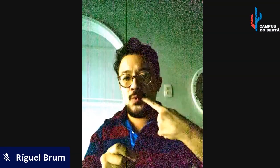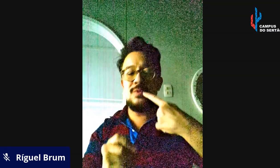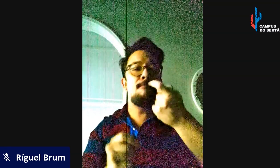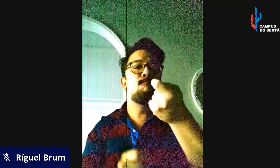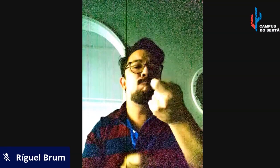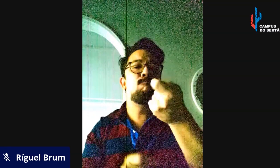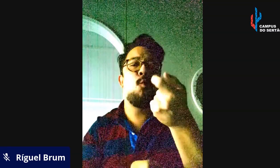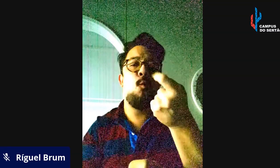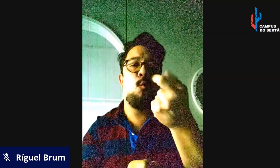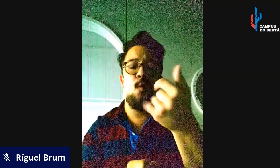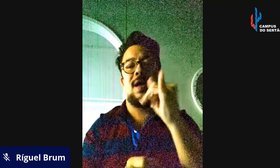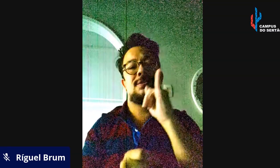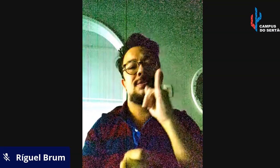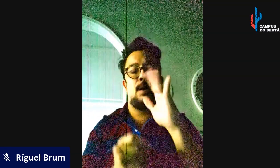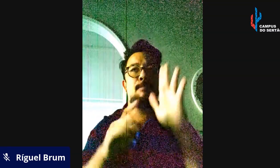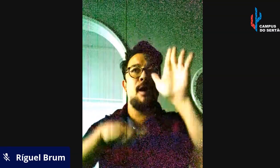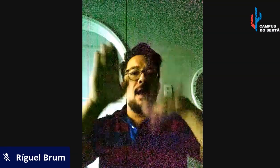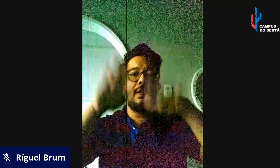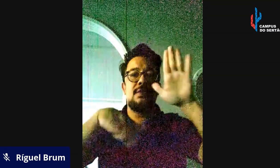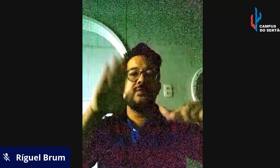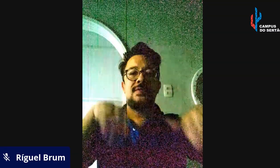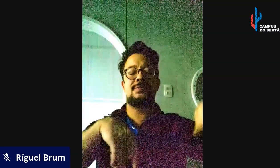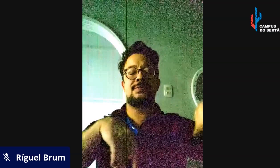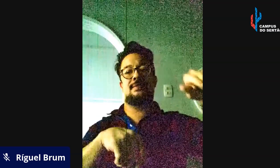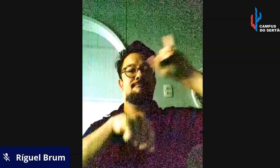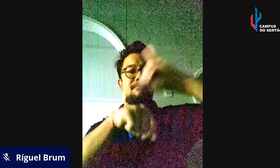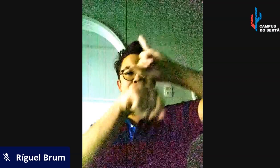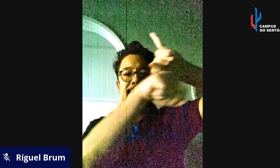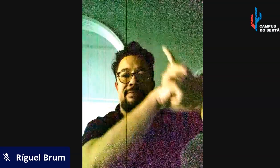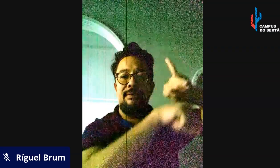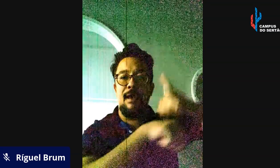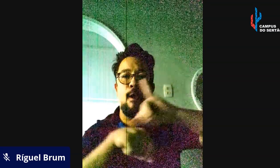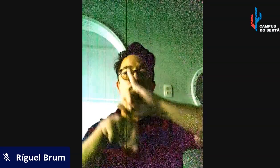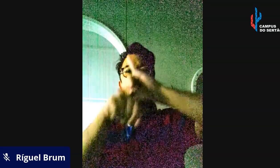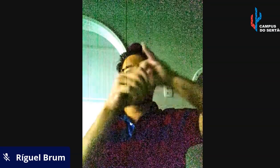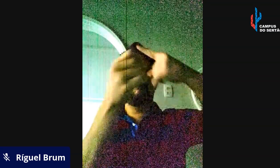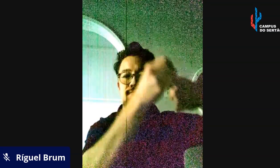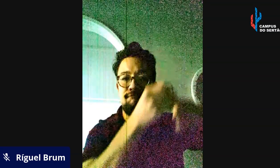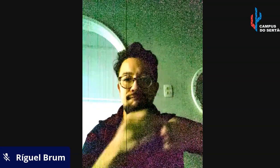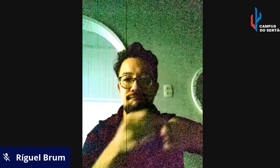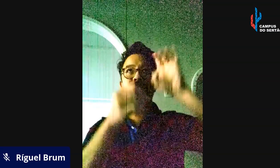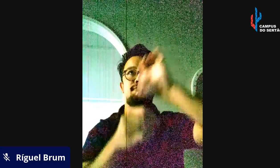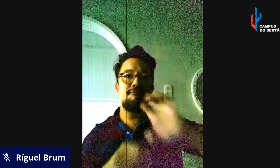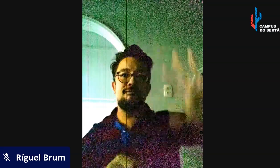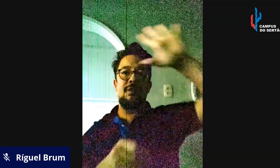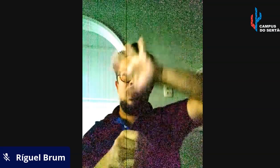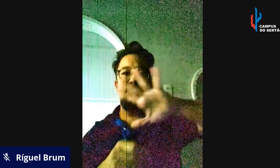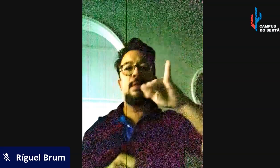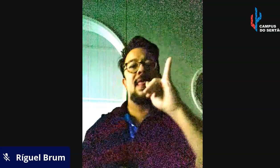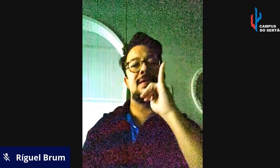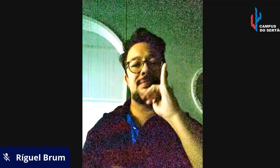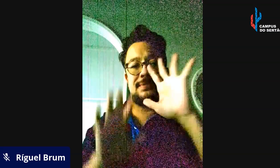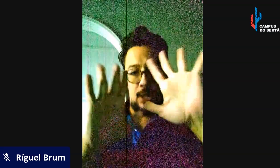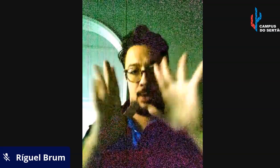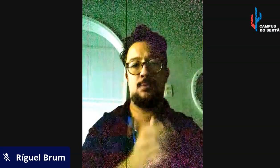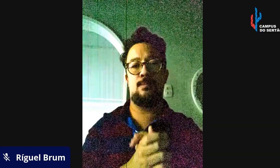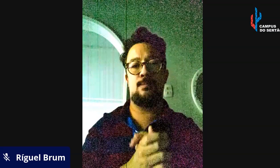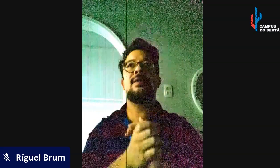que contemplar essas crianças surdas que estão no local com poucos pares ali. Então, em vários locais, várias